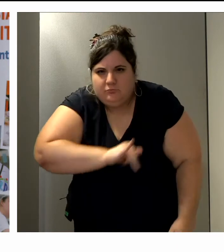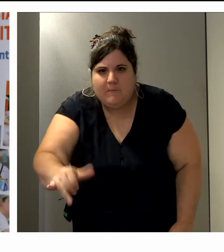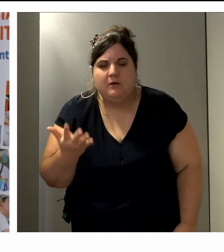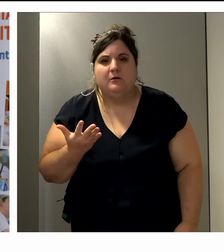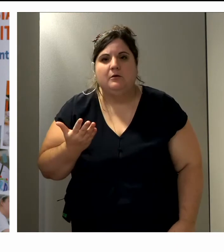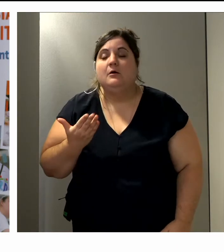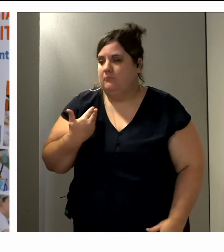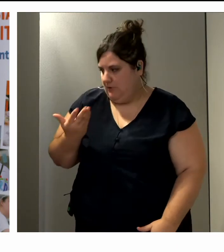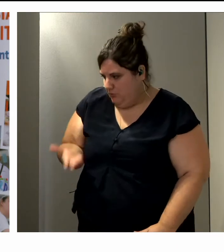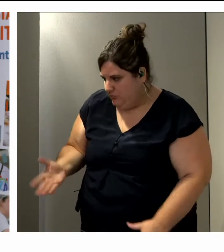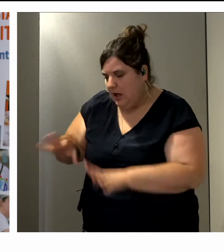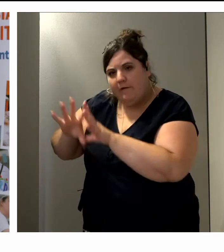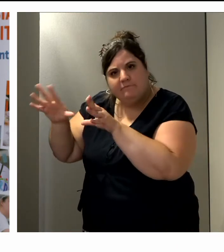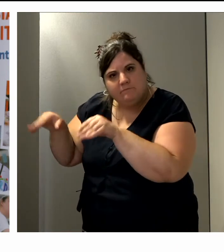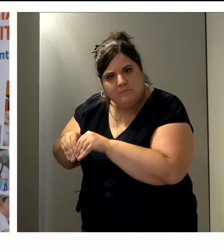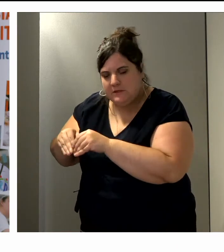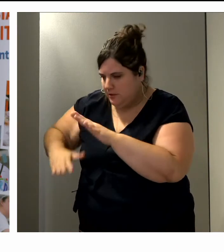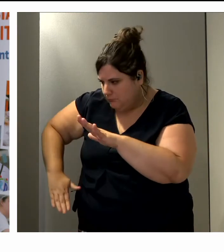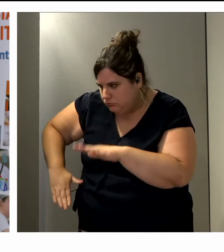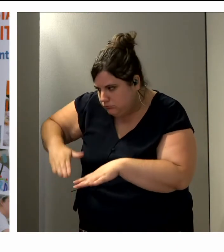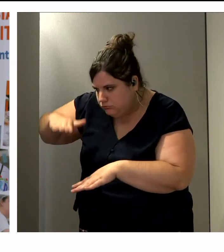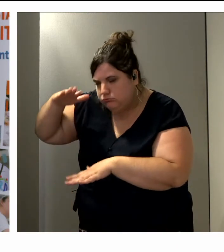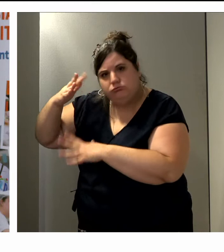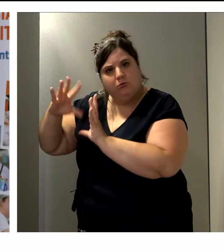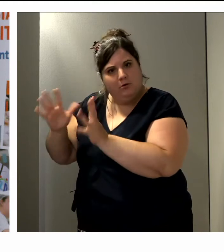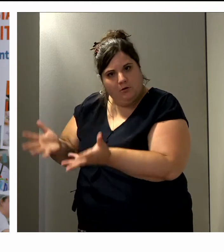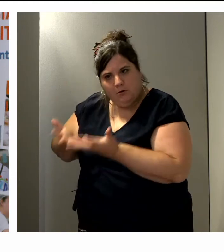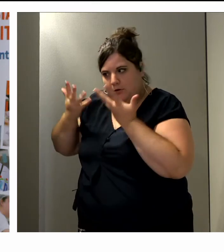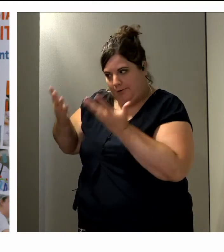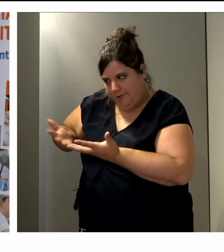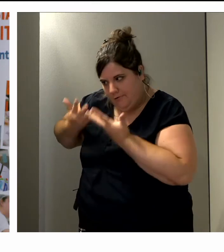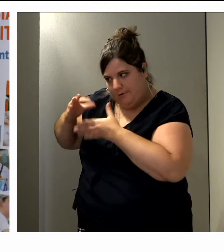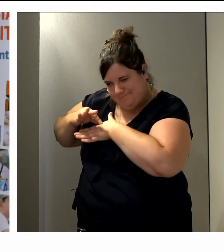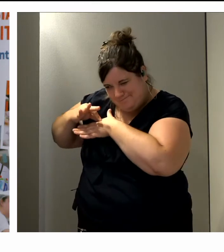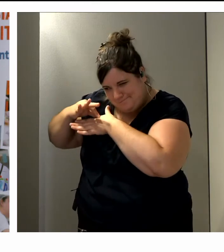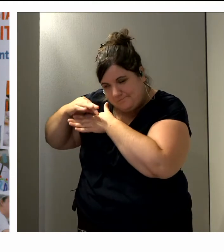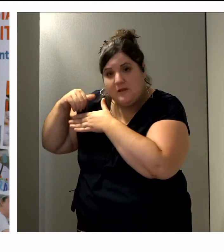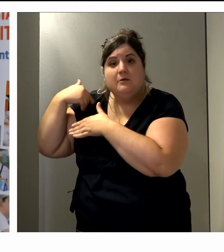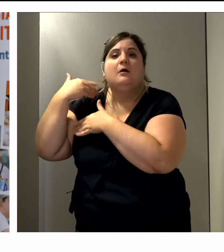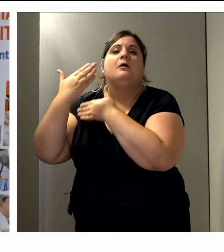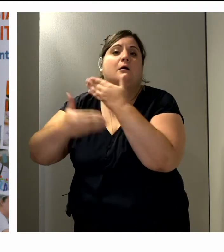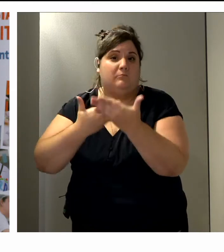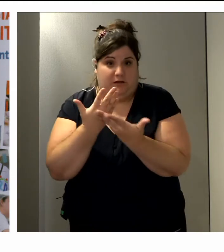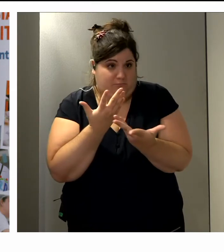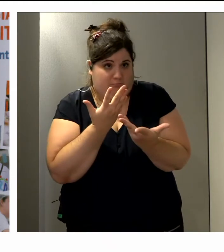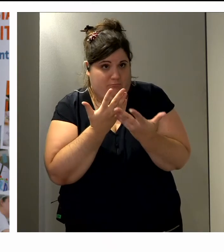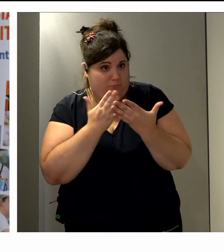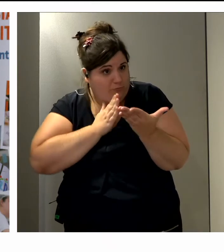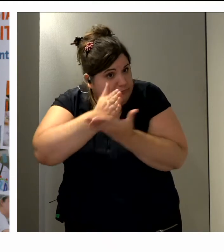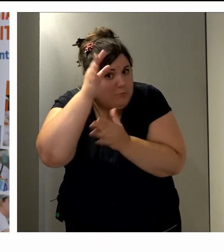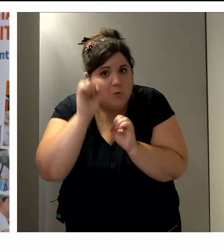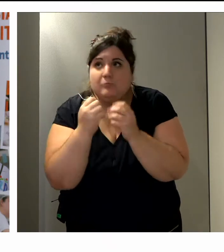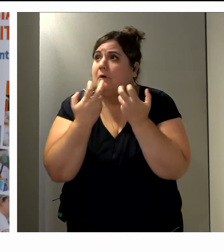permet à ce que nous arrivons au niveau des études supérieures. Et dans les classes, il faut une grande